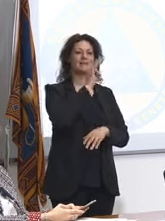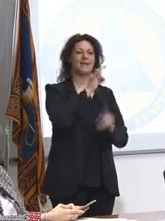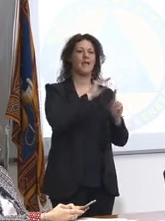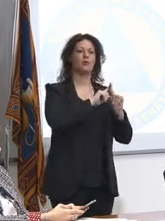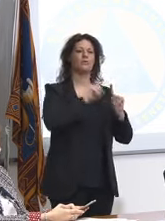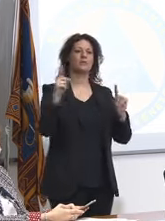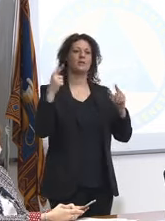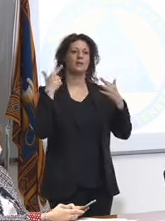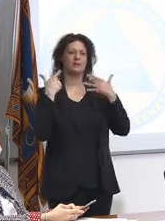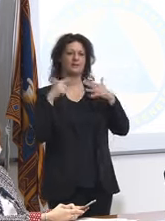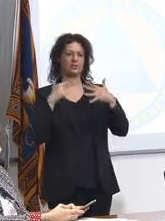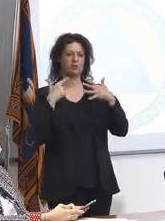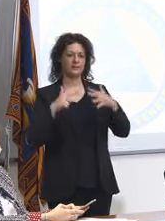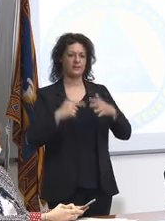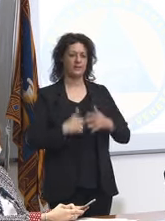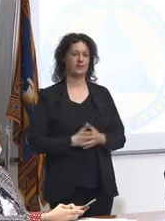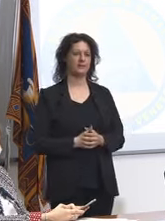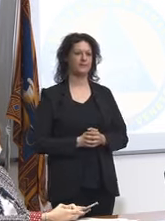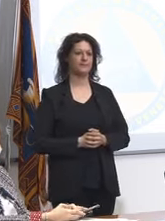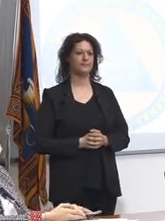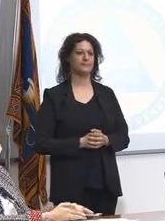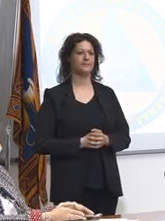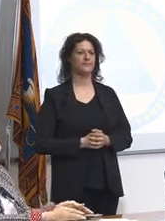Considerate che le linee guida 0-3,